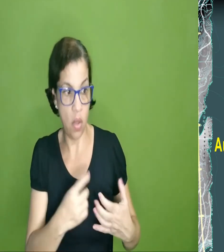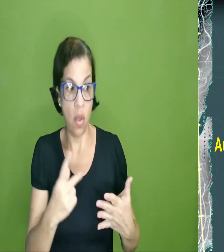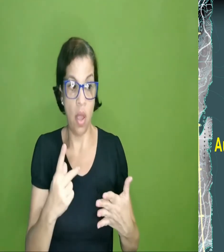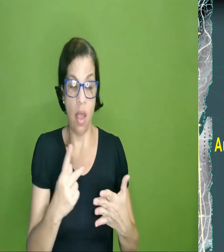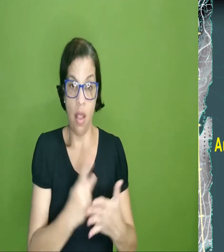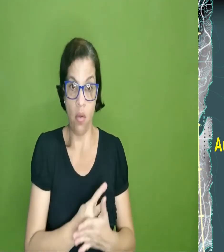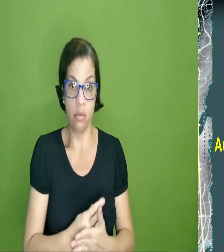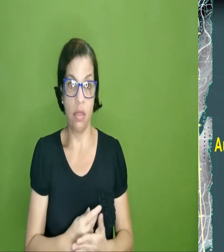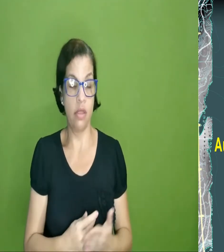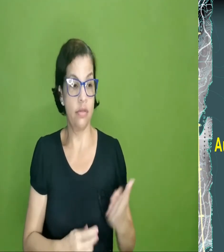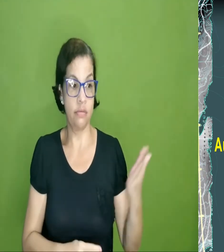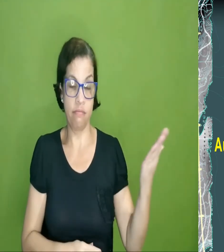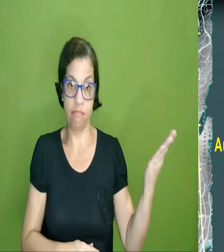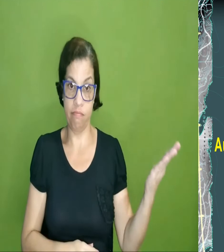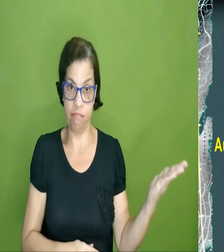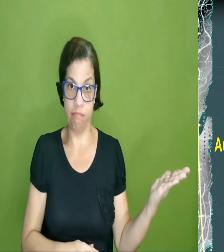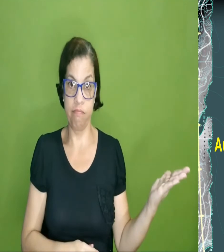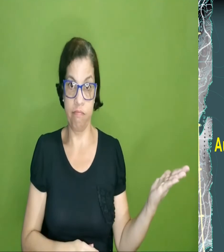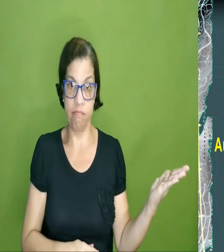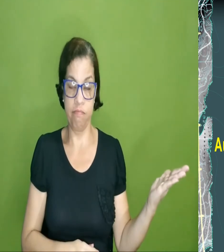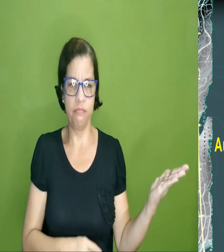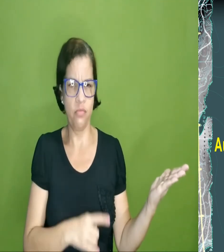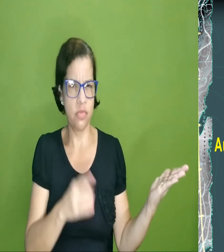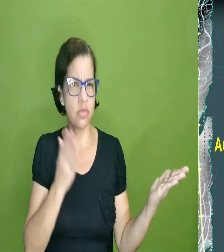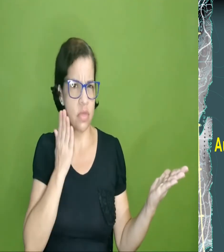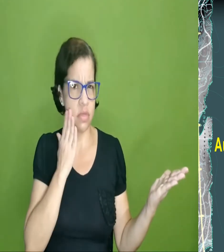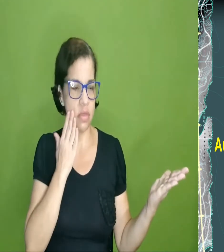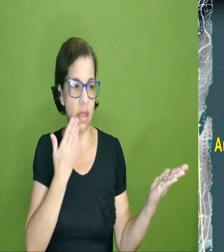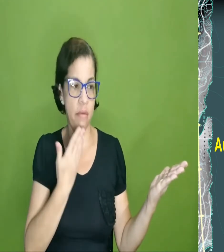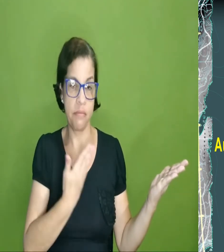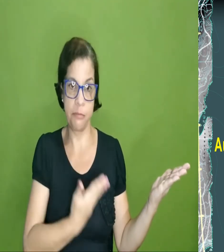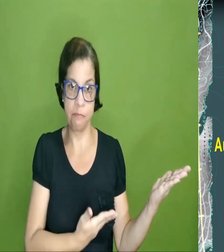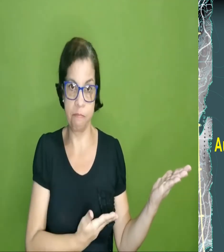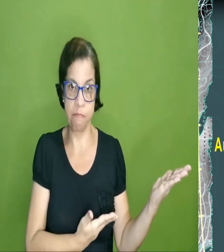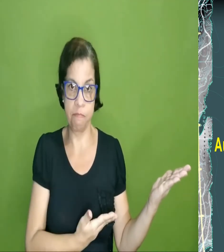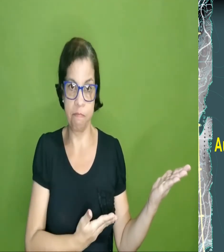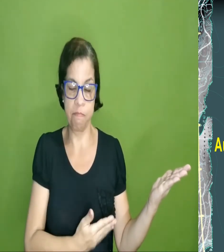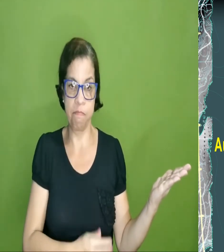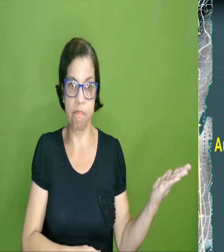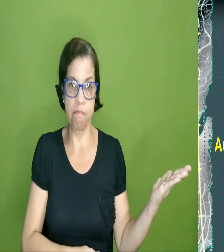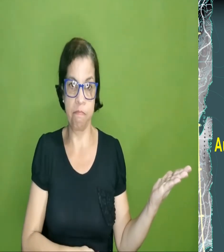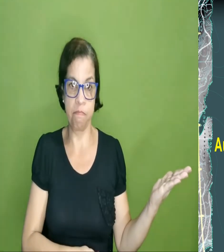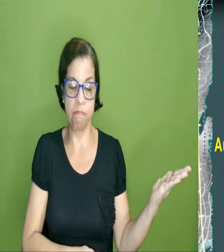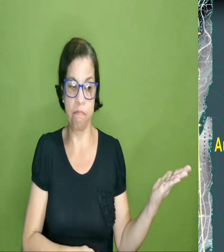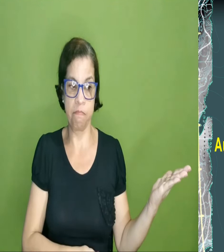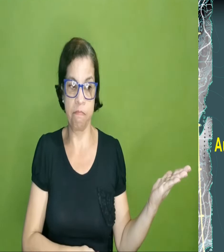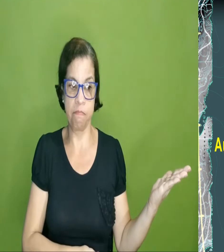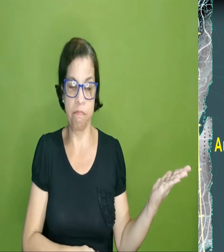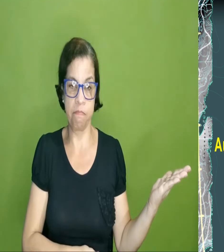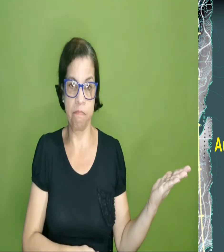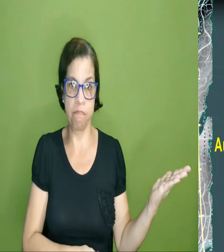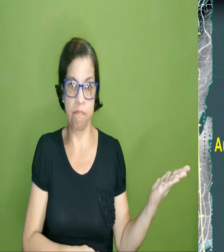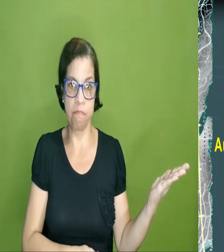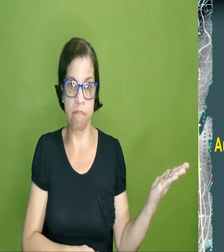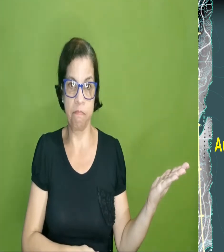e inotrópico positivo. Como vocês já bem sabem, um aumento tanto na frequência quanto na força